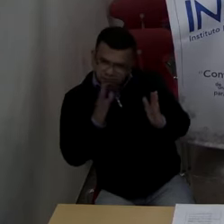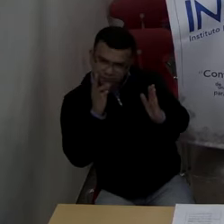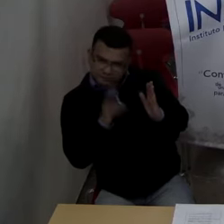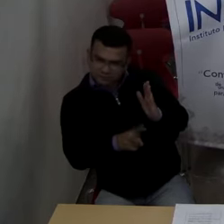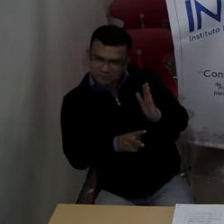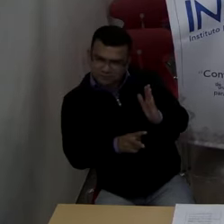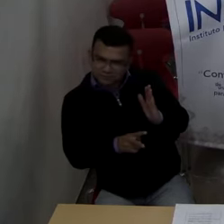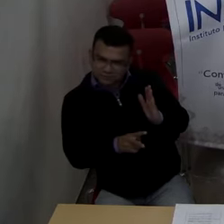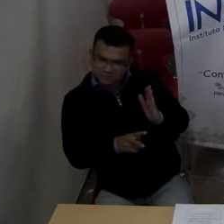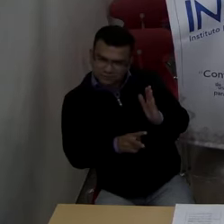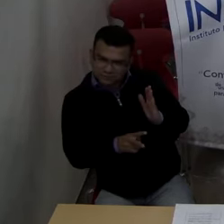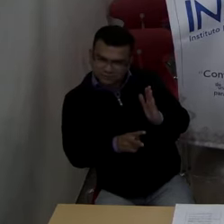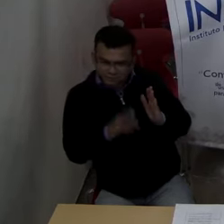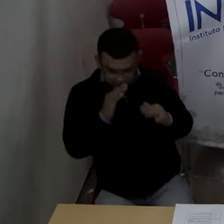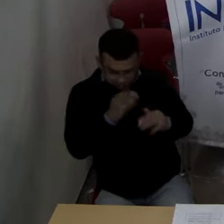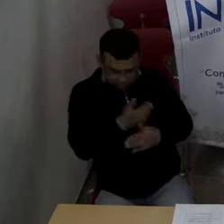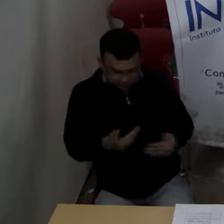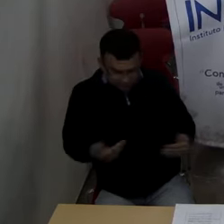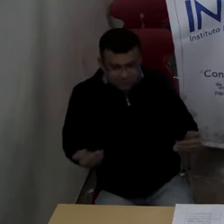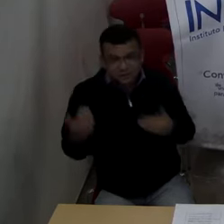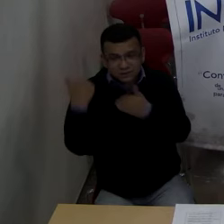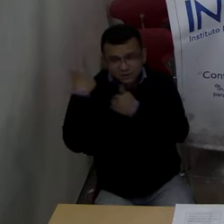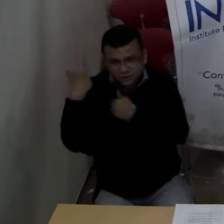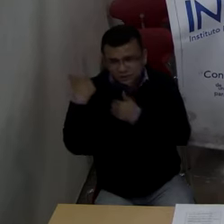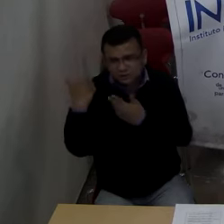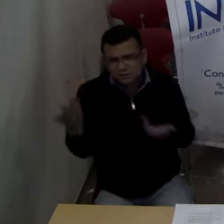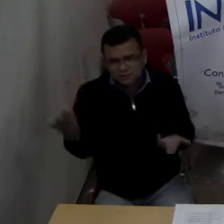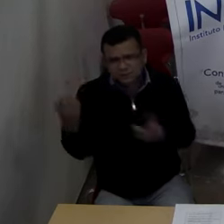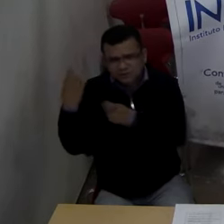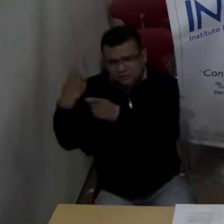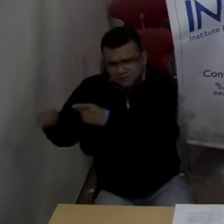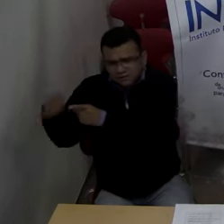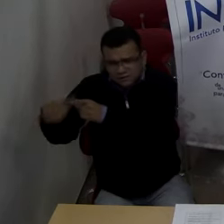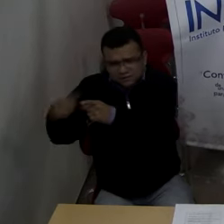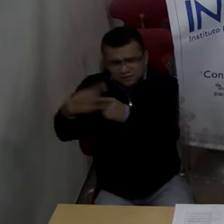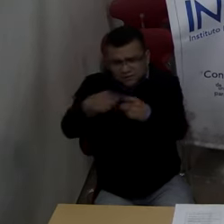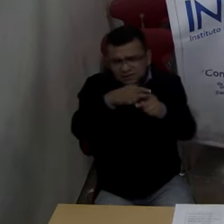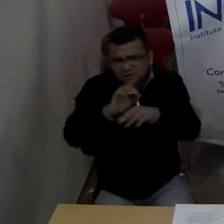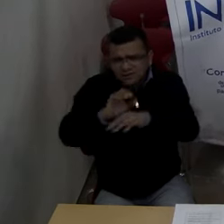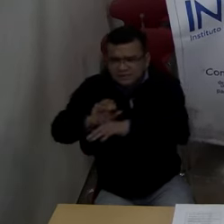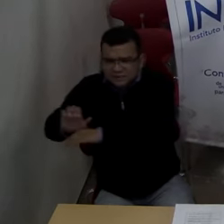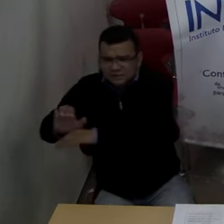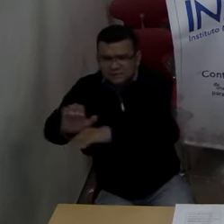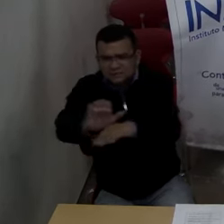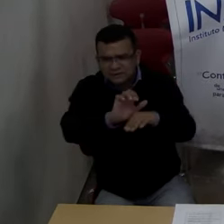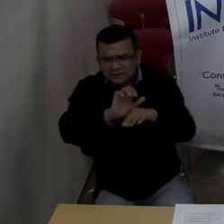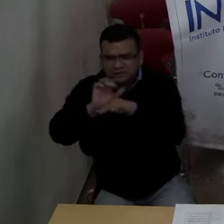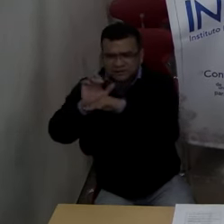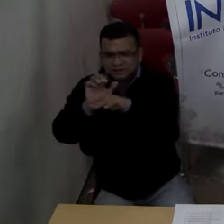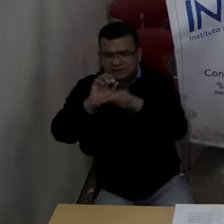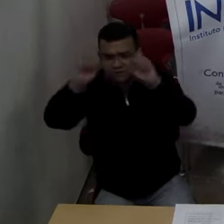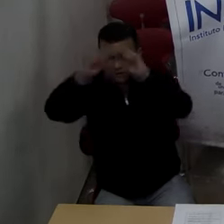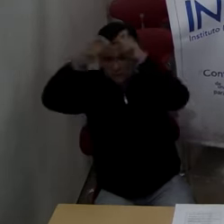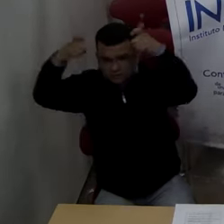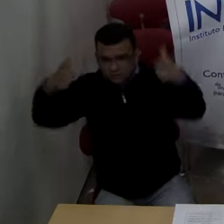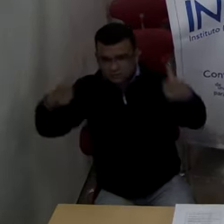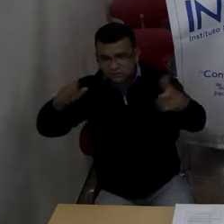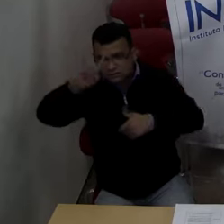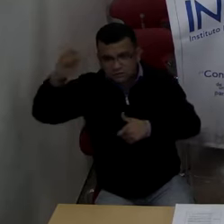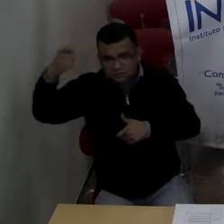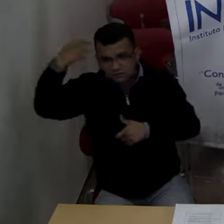de todos los sectores. Y no solamente de los sectores como entidades, sino nosotros como